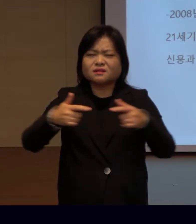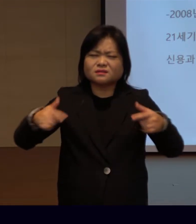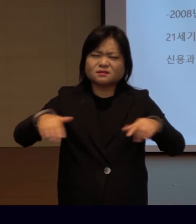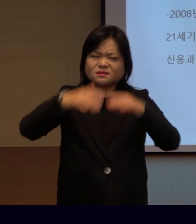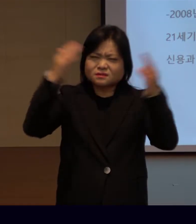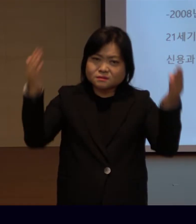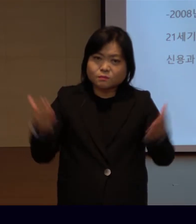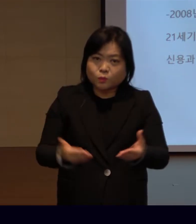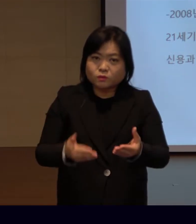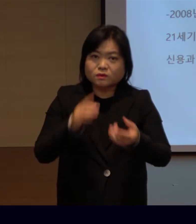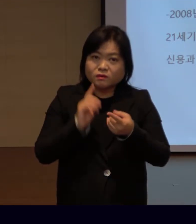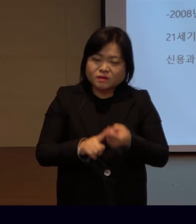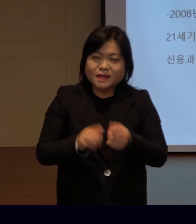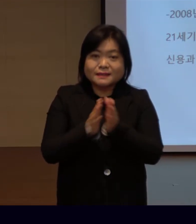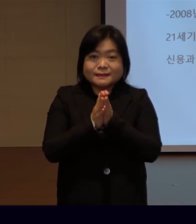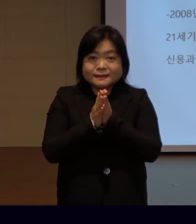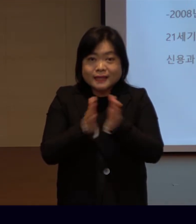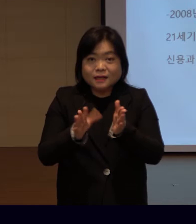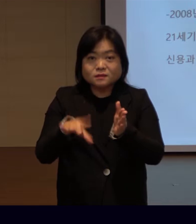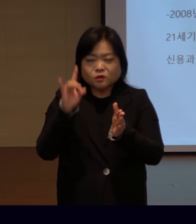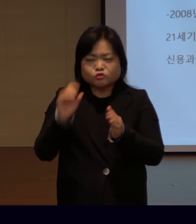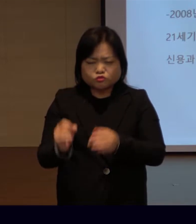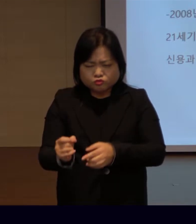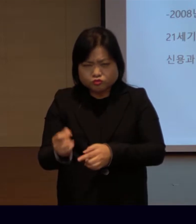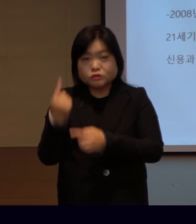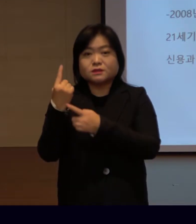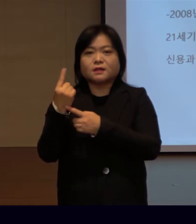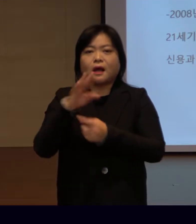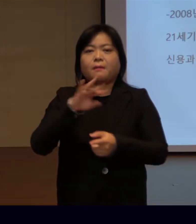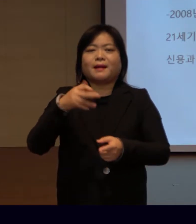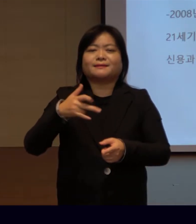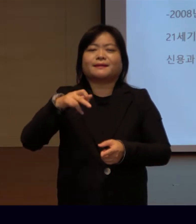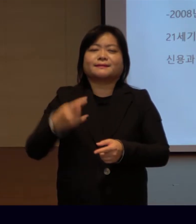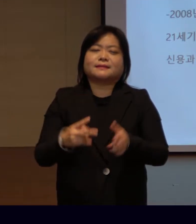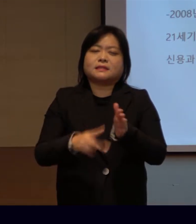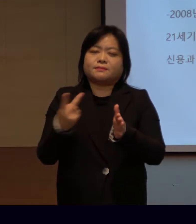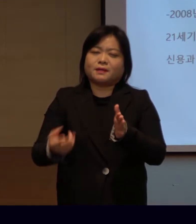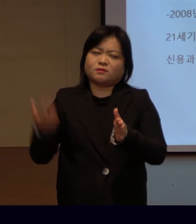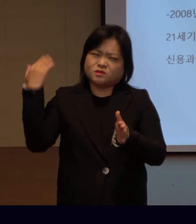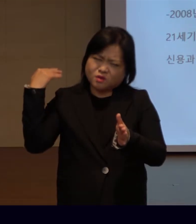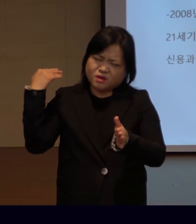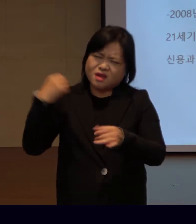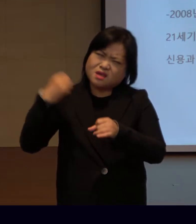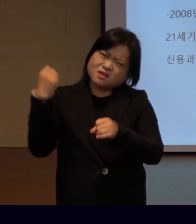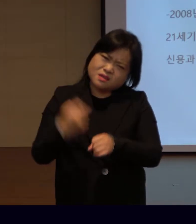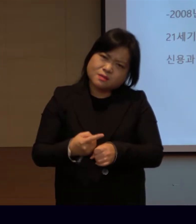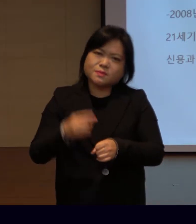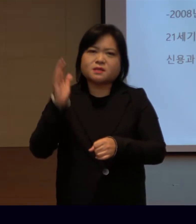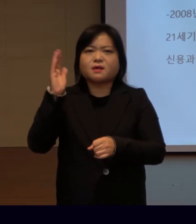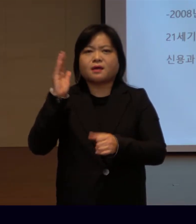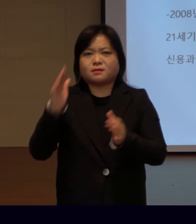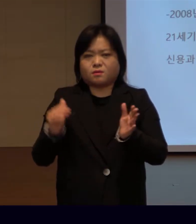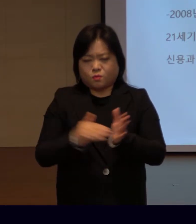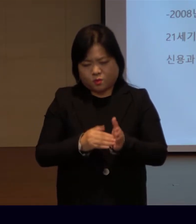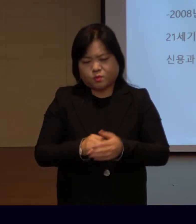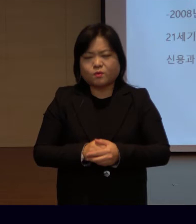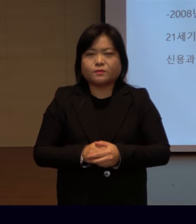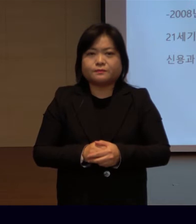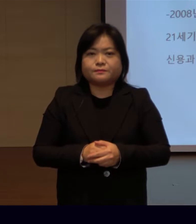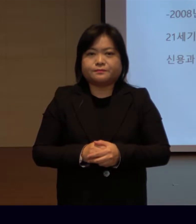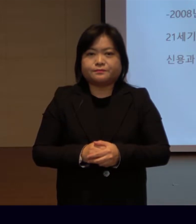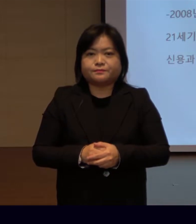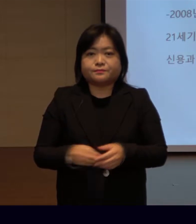보면은 그 시작점 이것을 발자크는 200년 전에 이미 얘기를 했다는